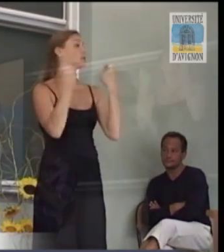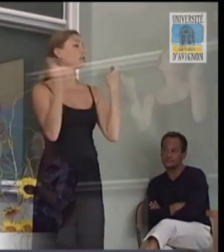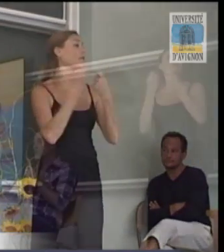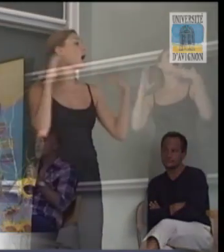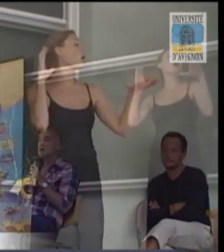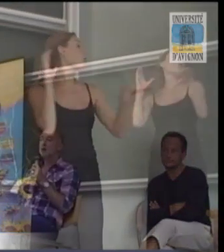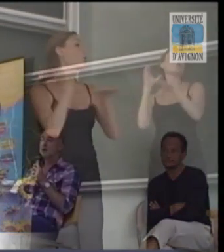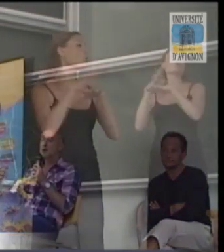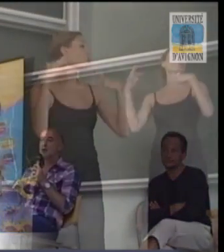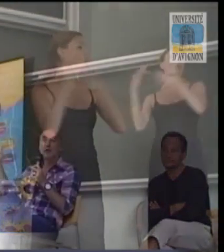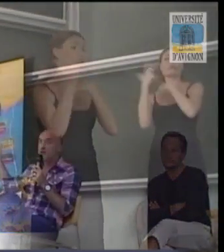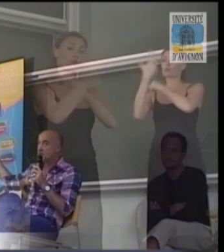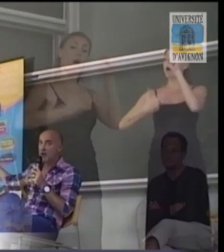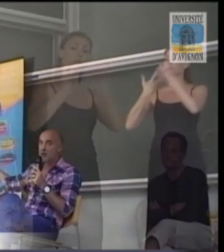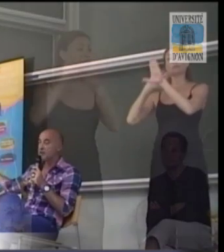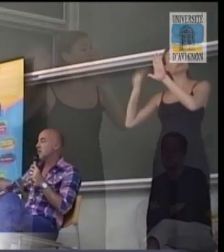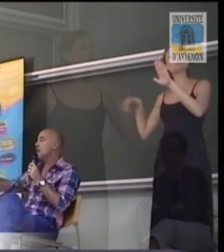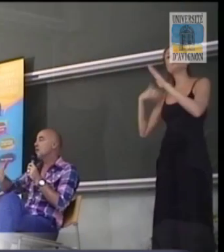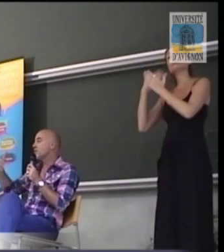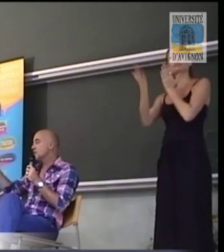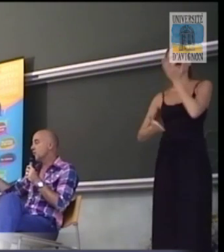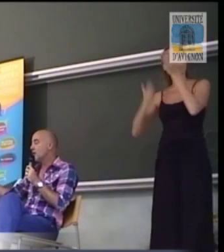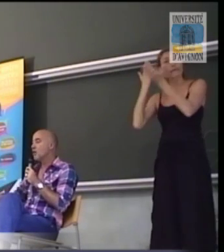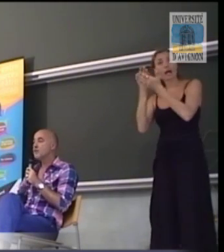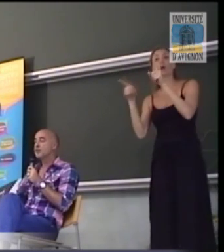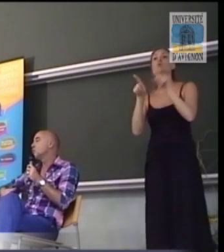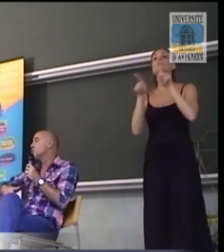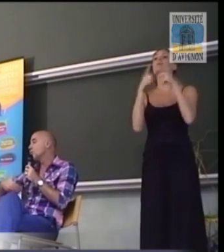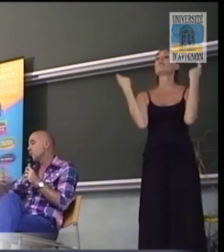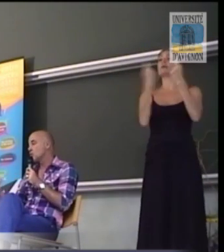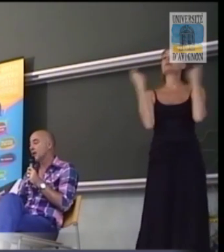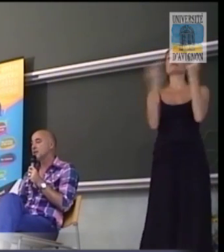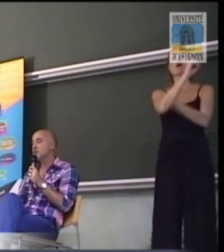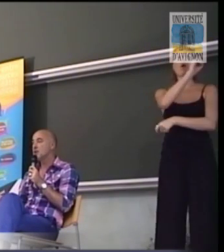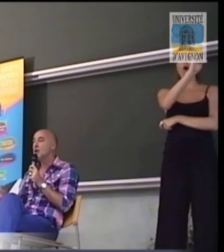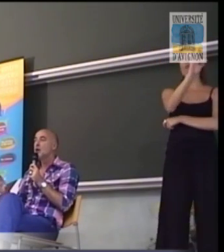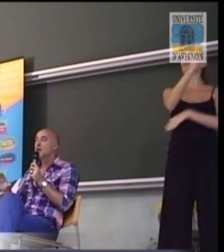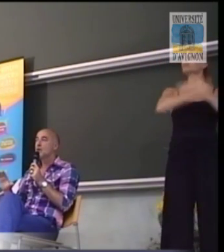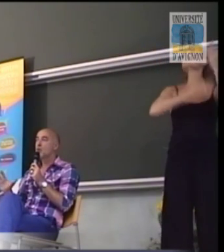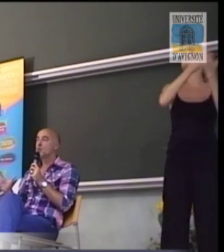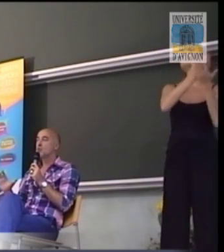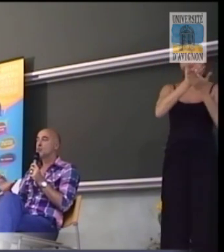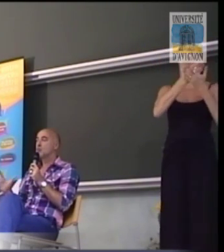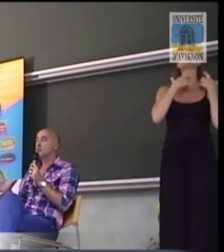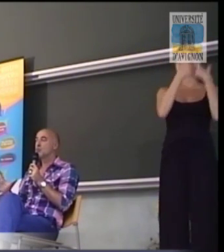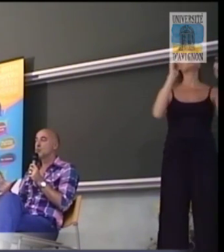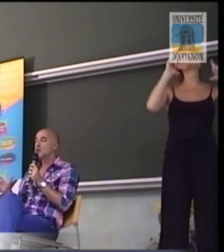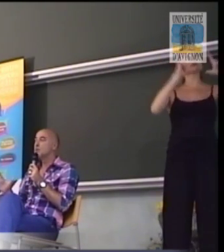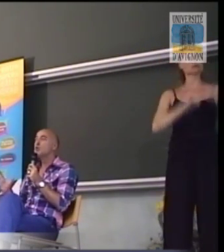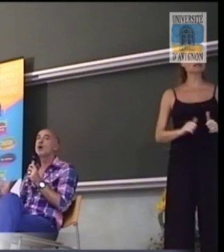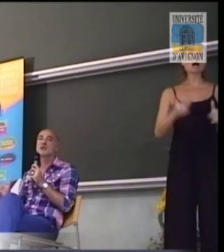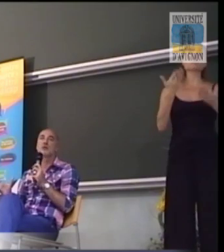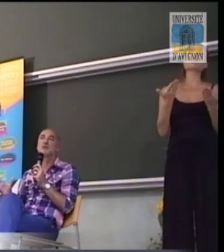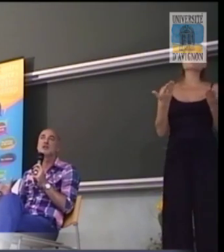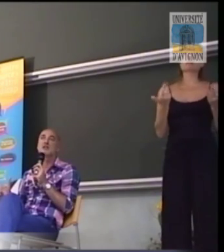depuis 3 ans, le festival officiel, le festival off, et de nombreuses autres activités. On